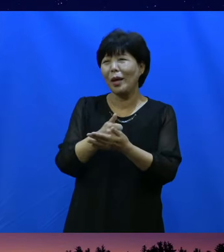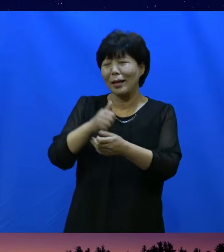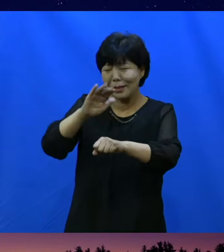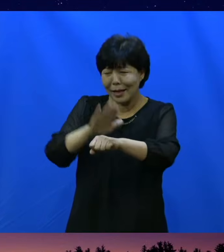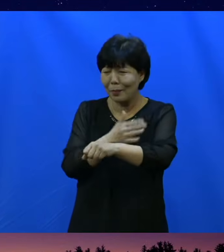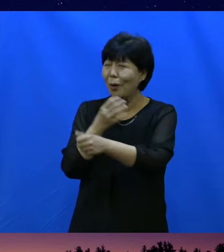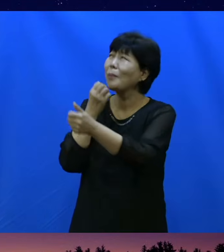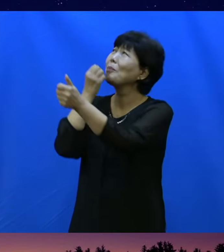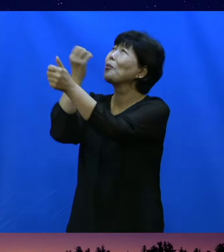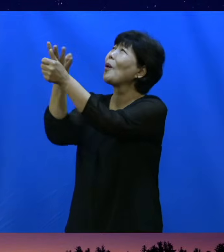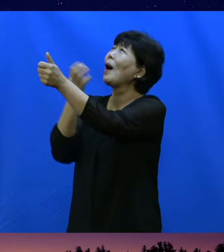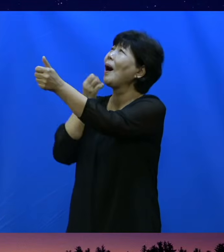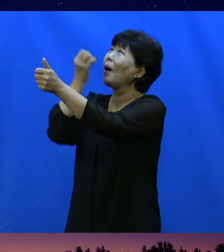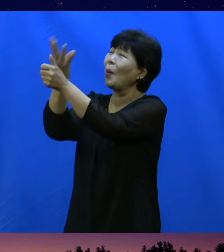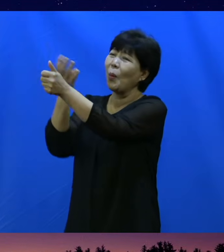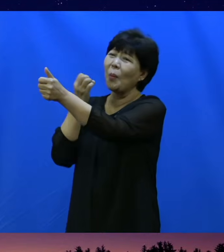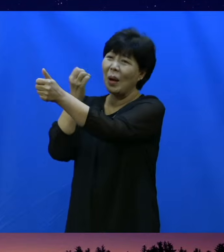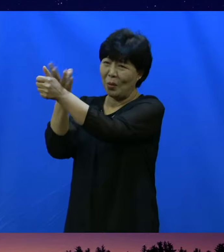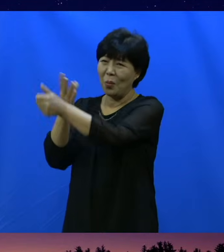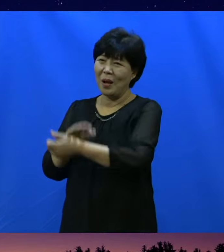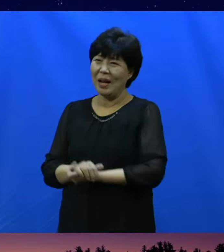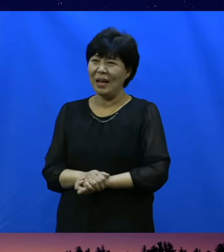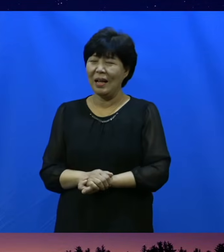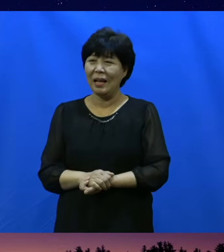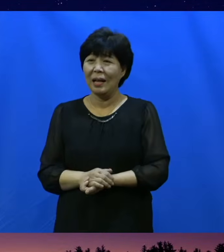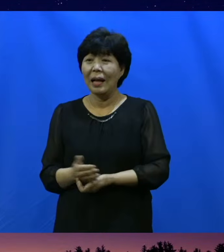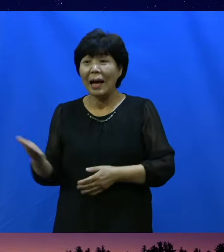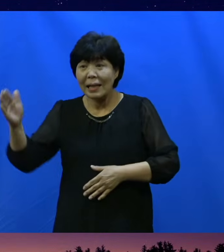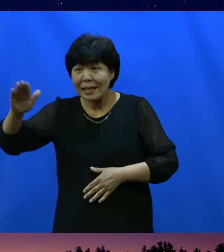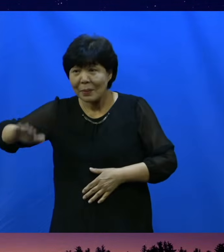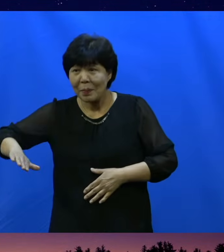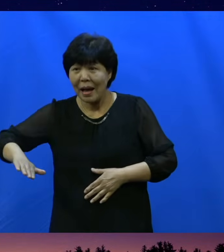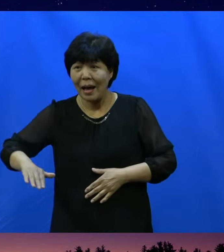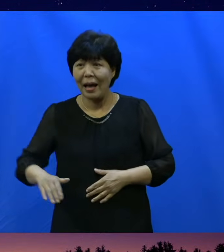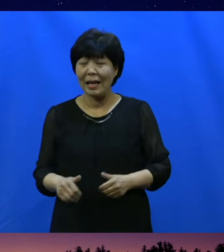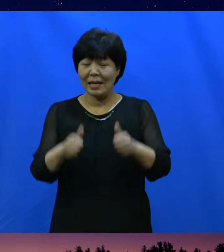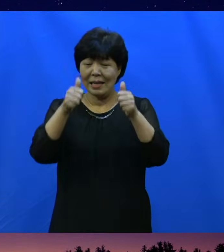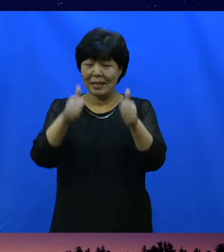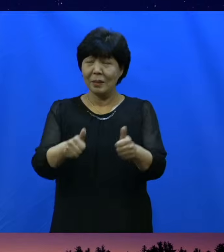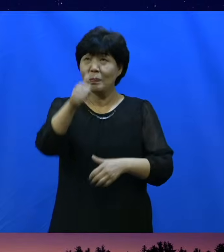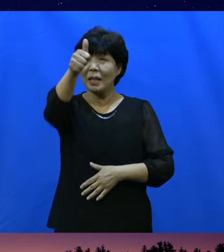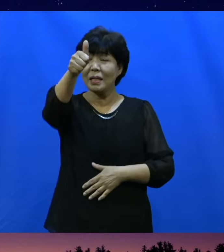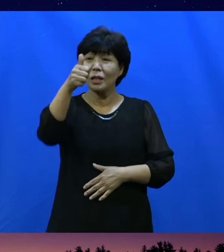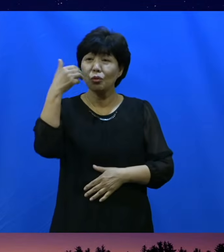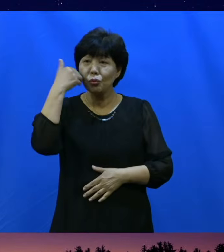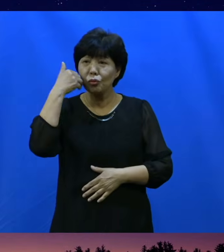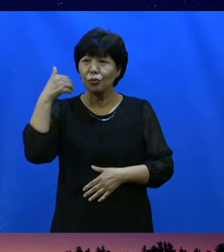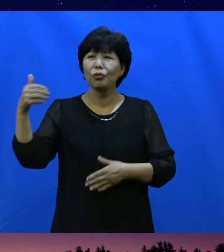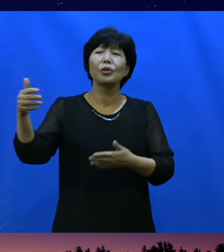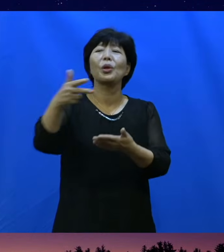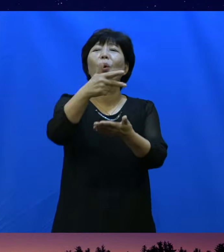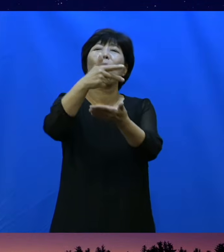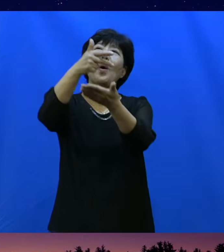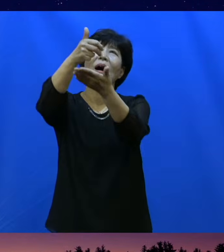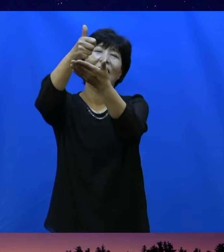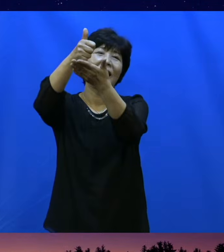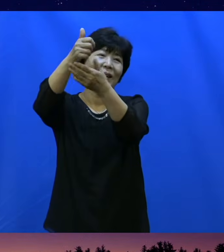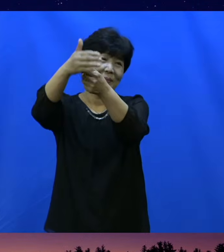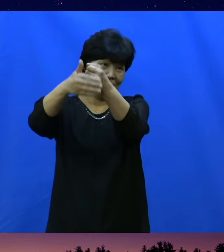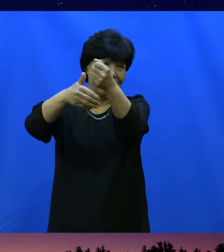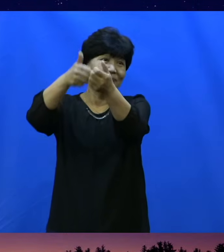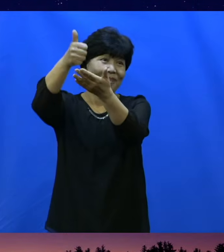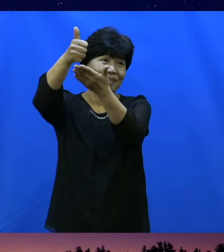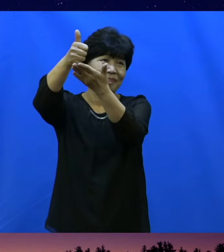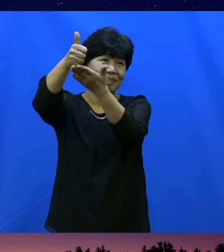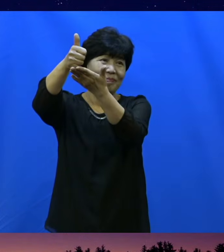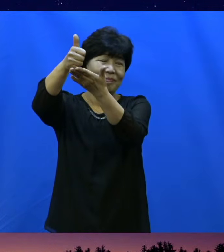바빠요. 정죄감을 심어주고자 난립니다. 집요하게 달려들어요. 벌을 내려야 된다고, 대가를